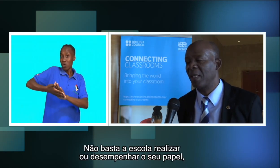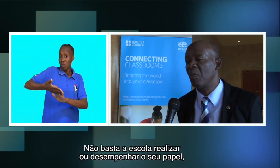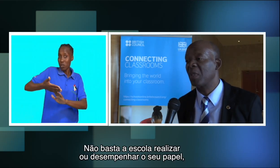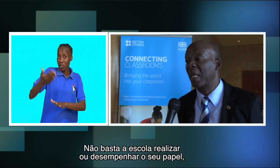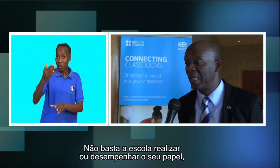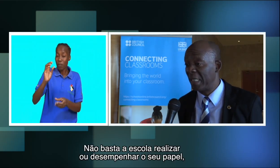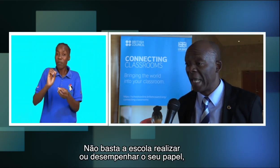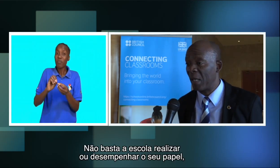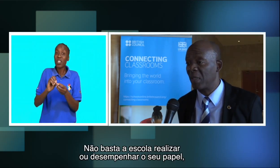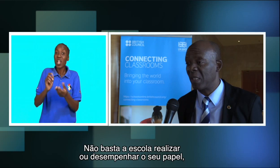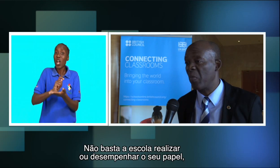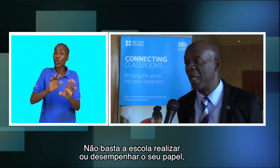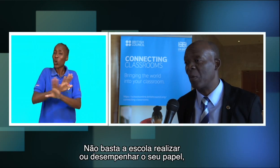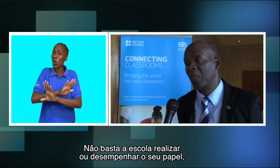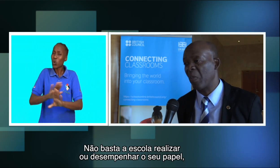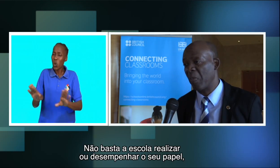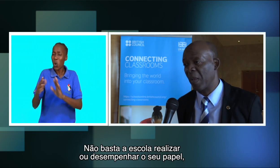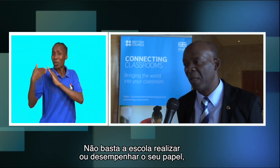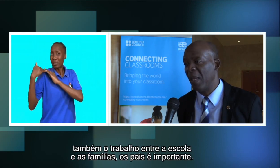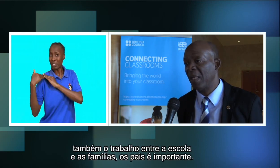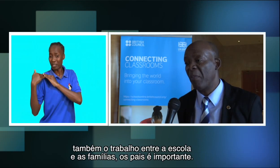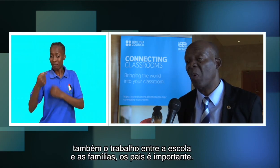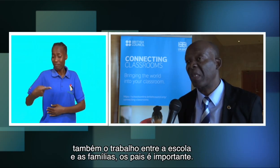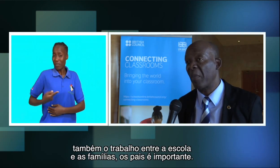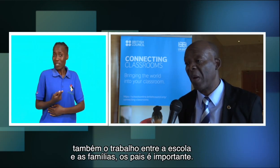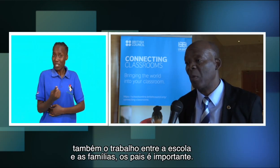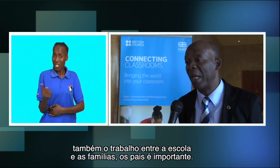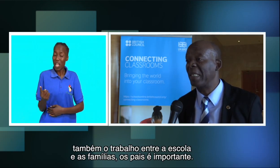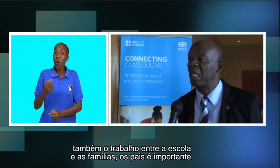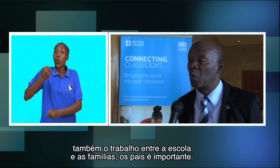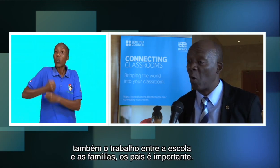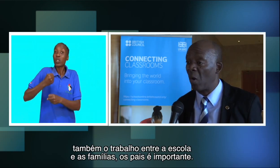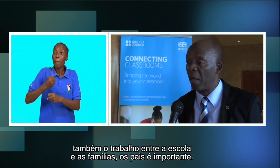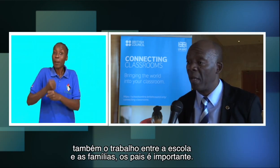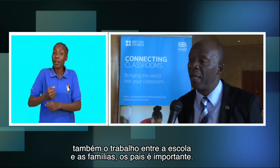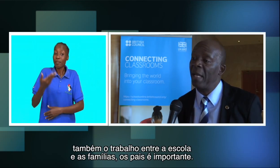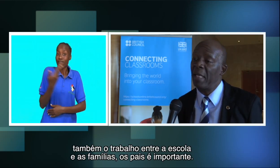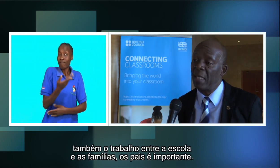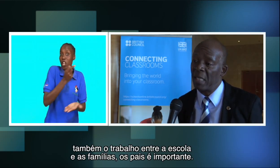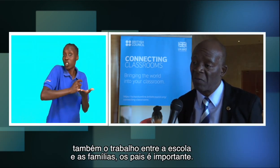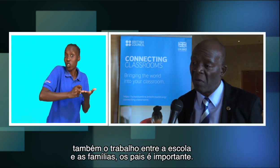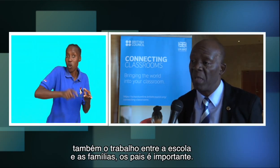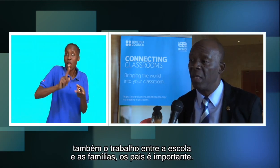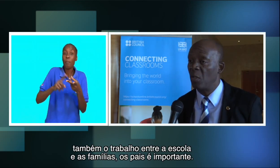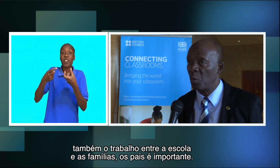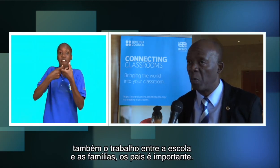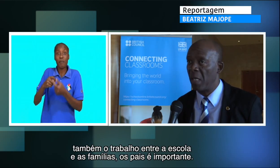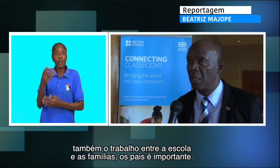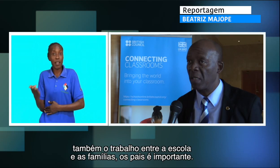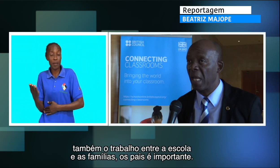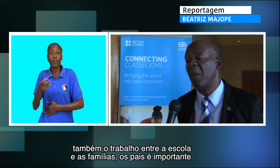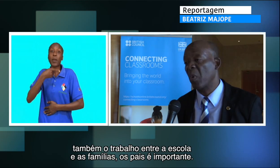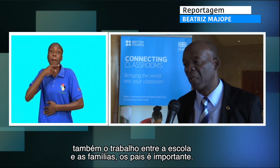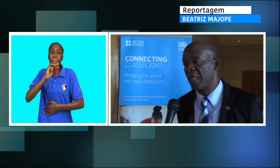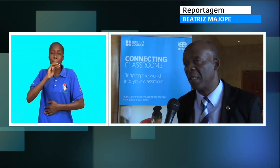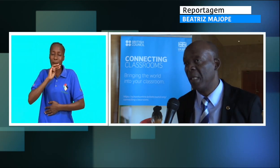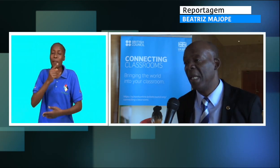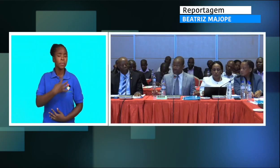escola, digamos, realizar ou desempenhar o seu papel. Também o trabalho entre a escola e as famílias, os pais,